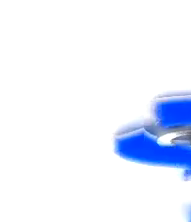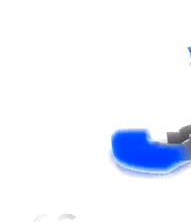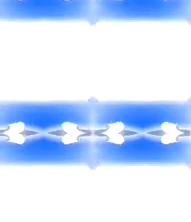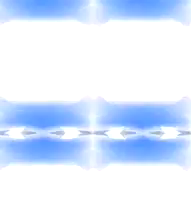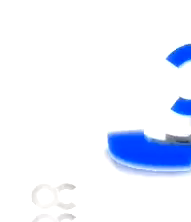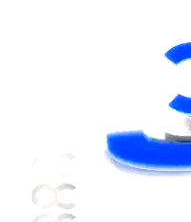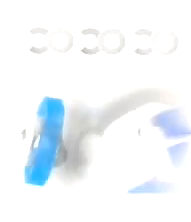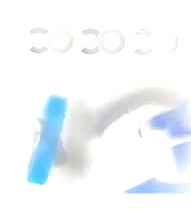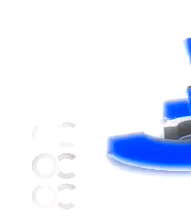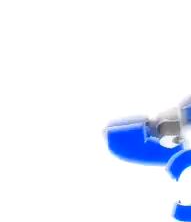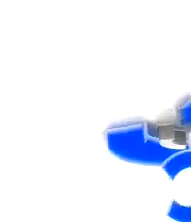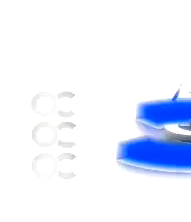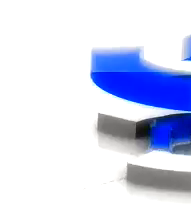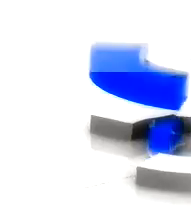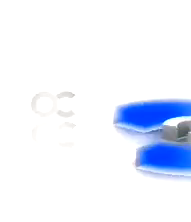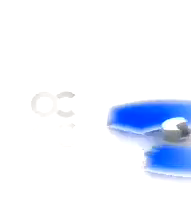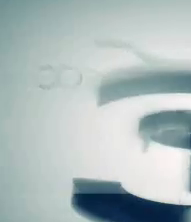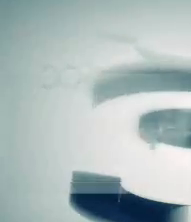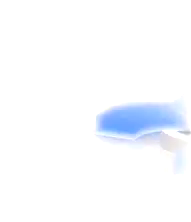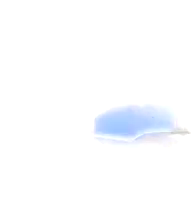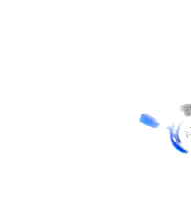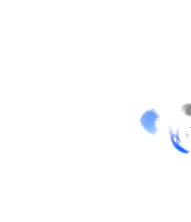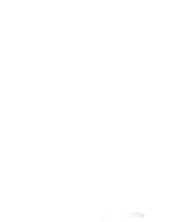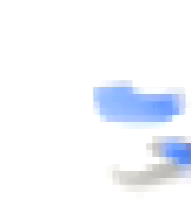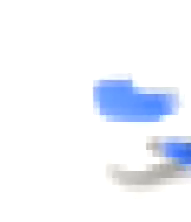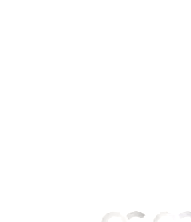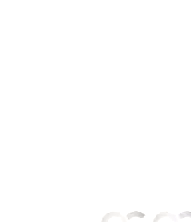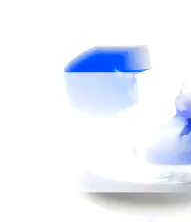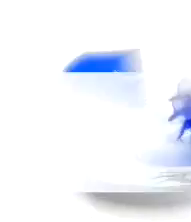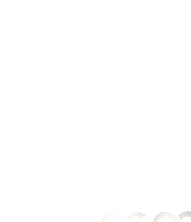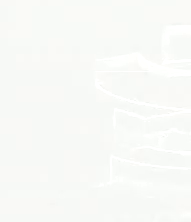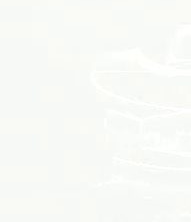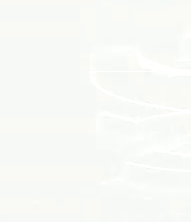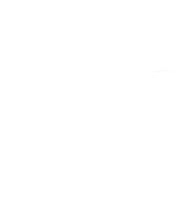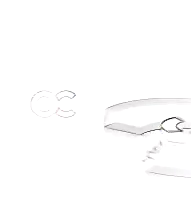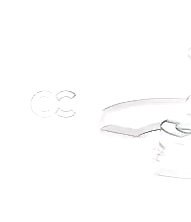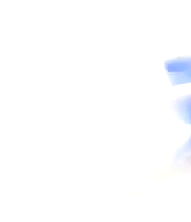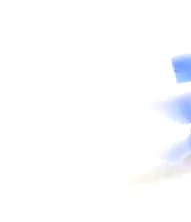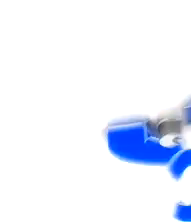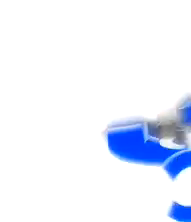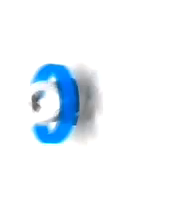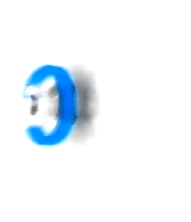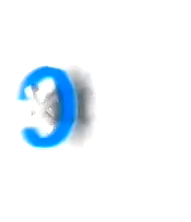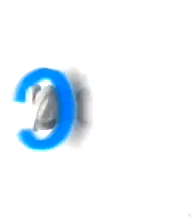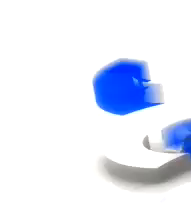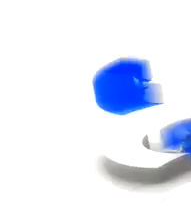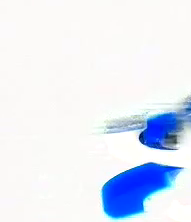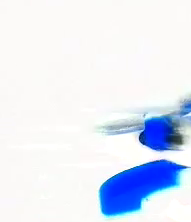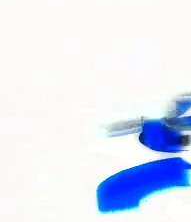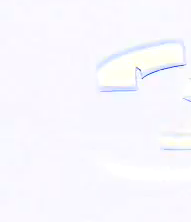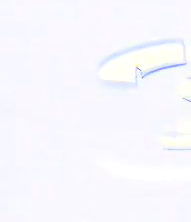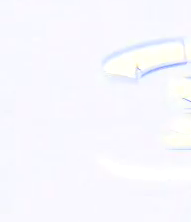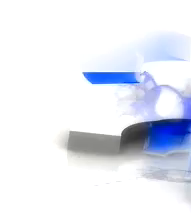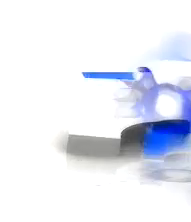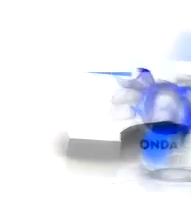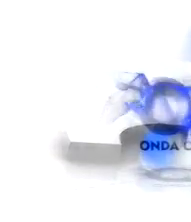Tried to make me go to rehab. I said, no, no, no. Yes, I've been black, but